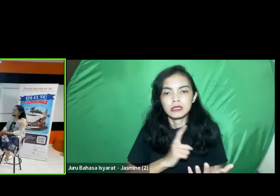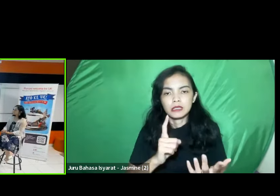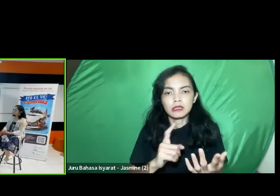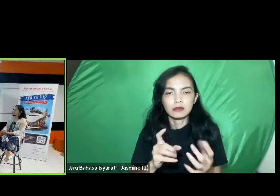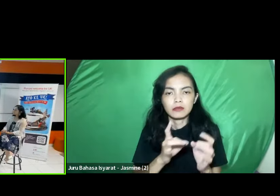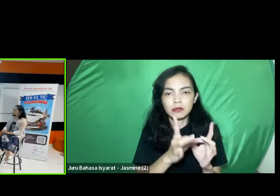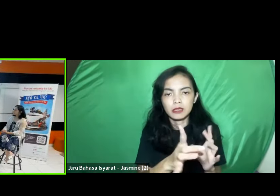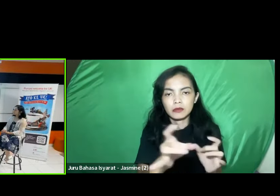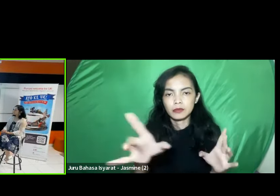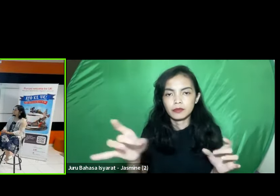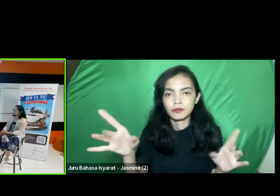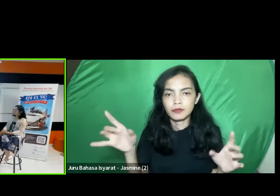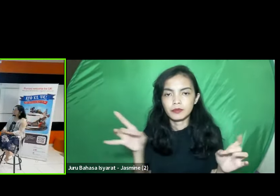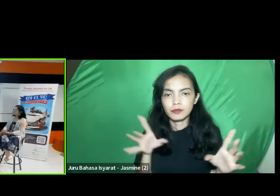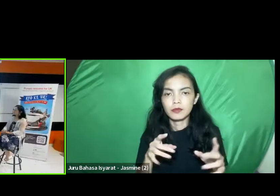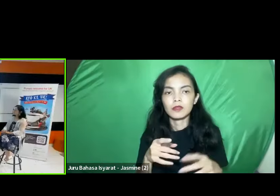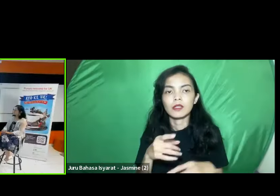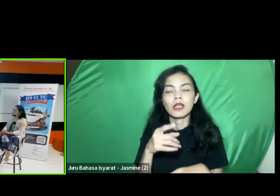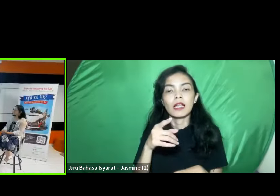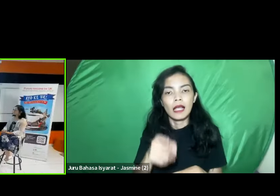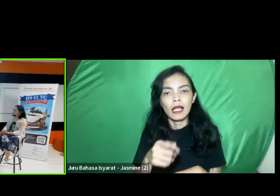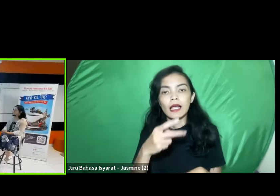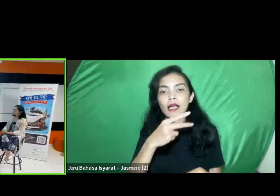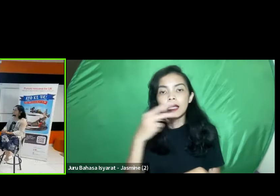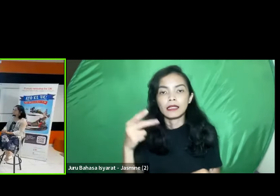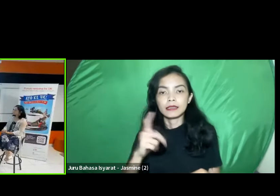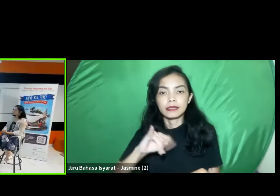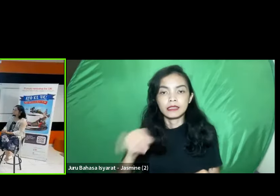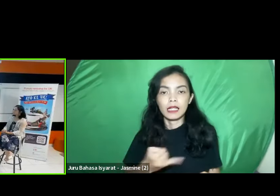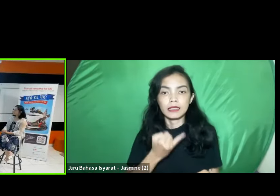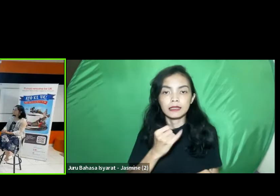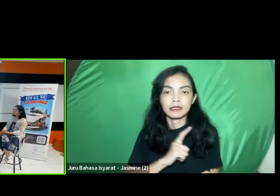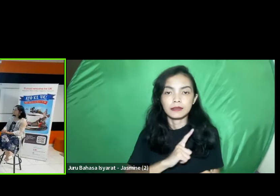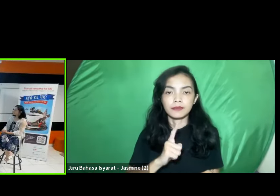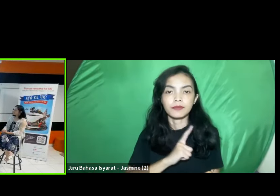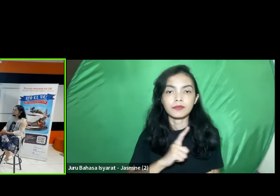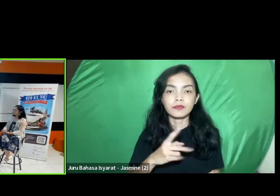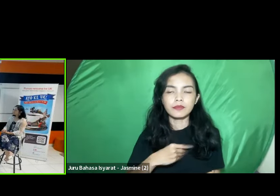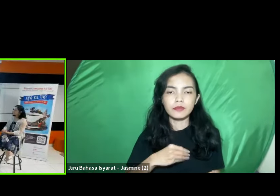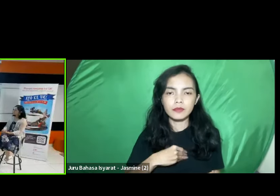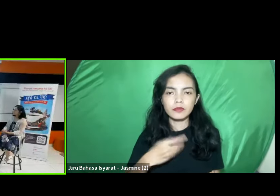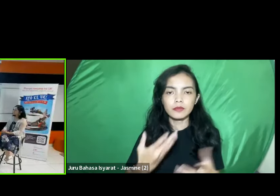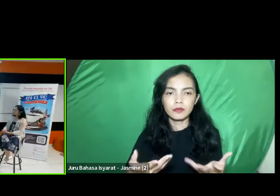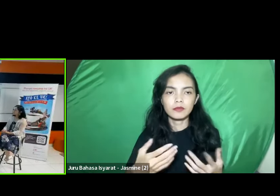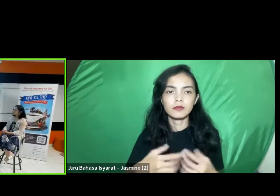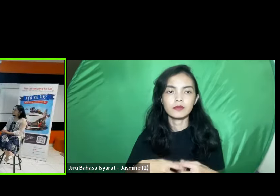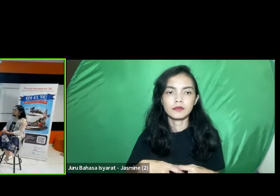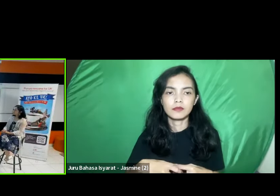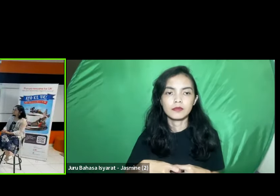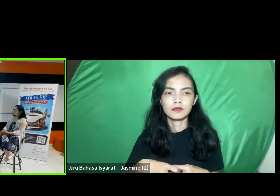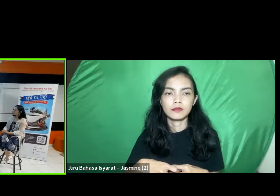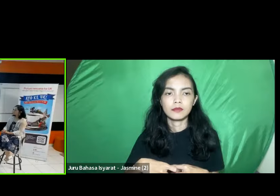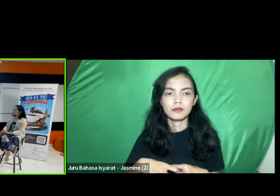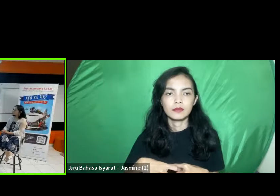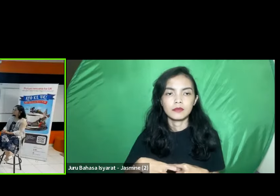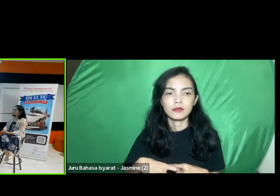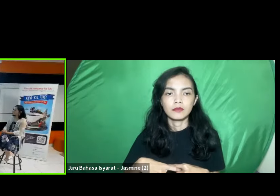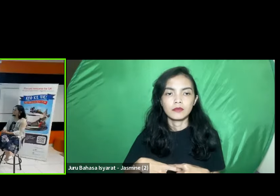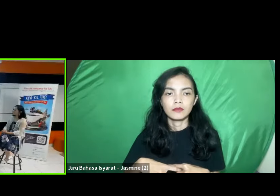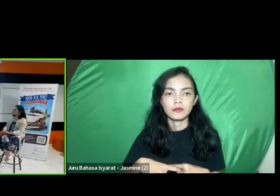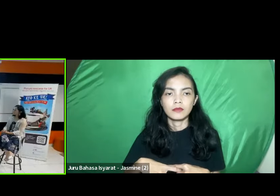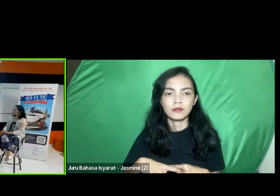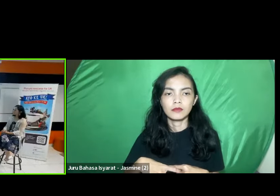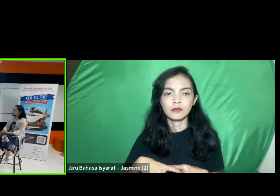berbeda Nah makanya teman-teman eh be yourself itu dalam arti menghighlight tidak